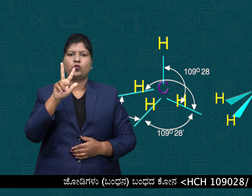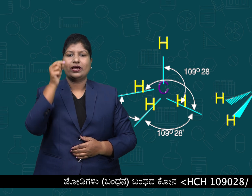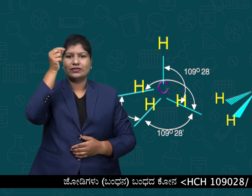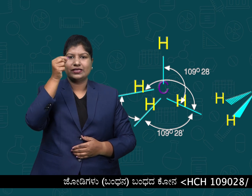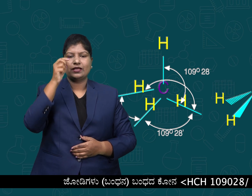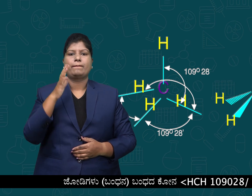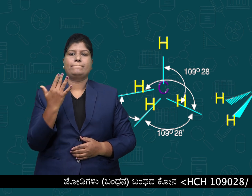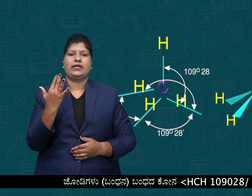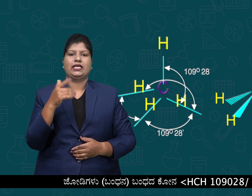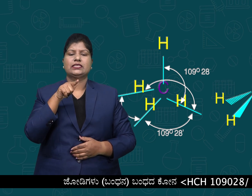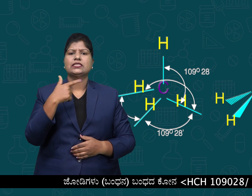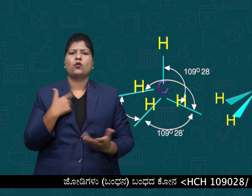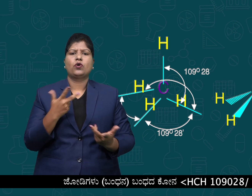109028 ಆಗಿದೆ.